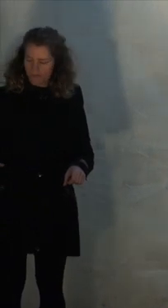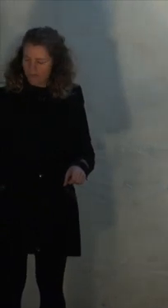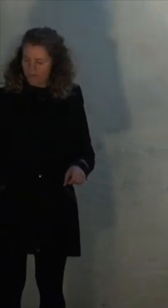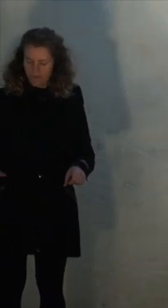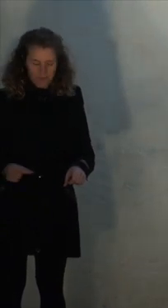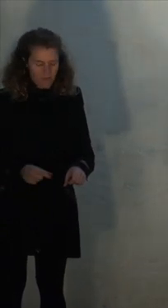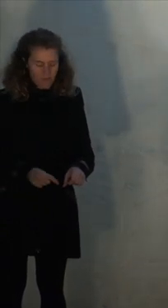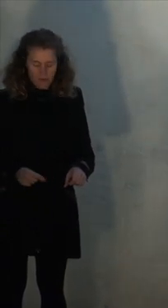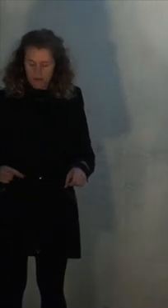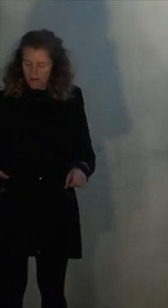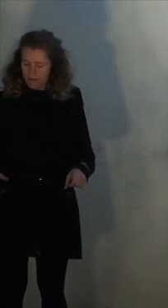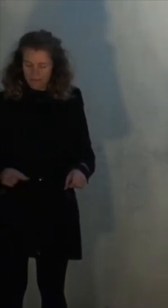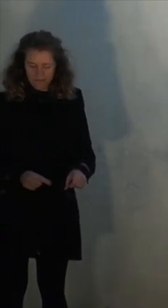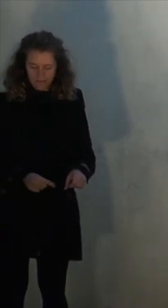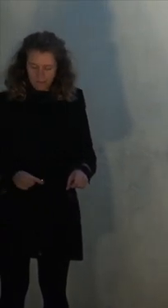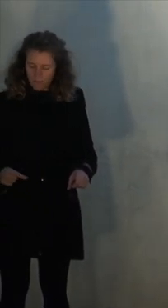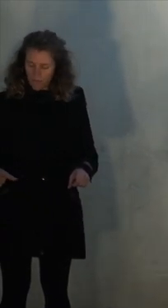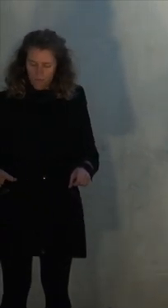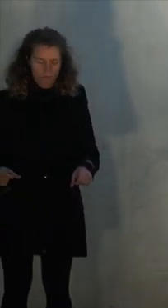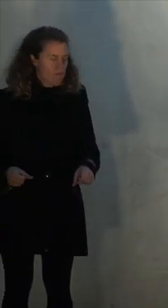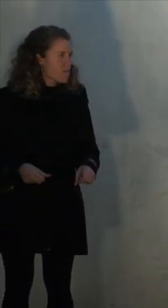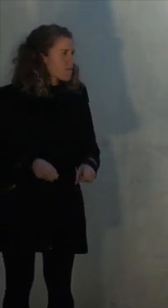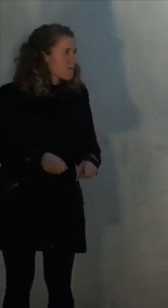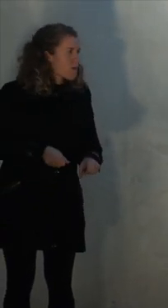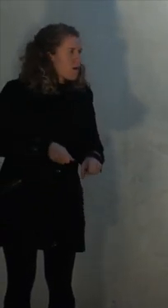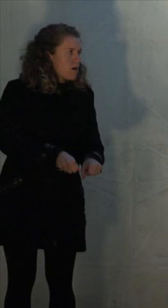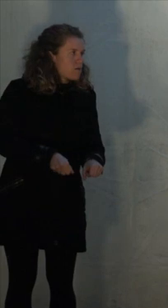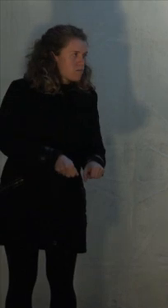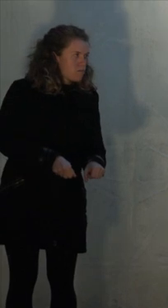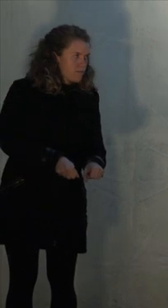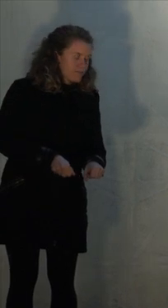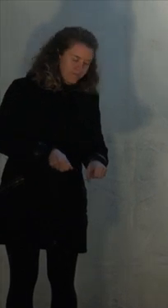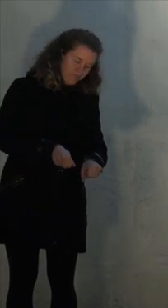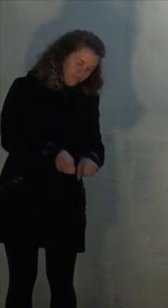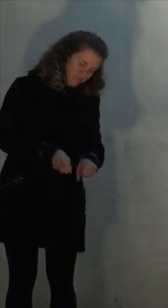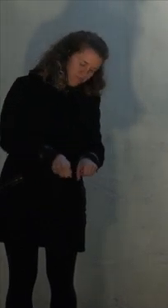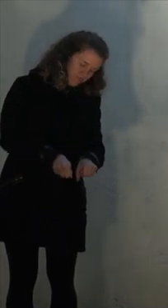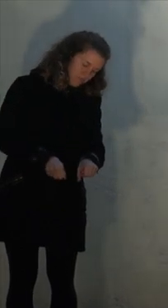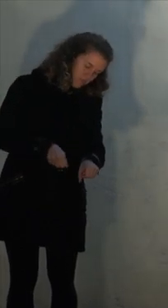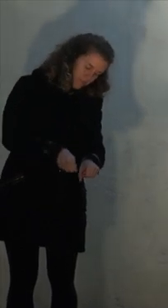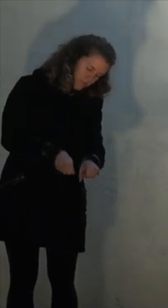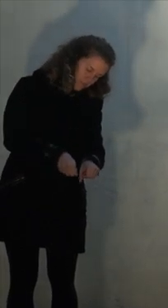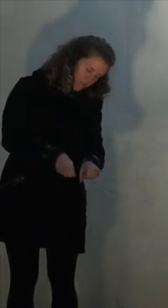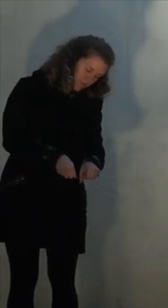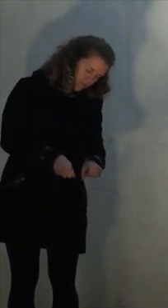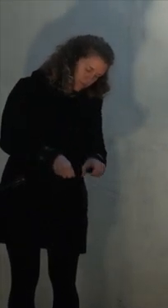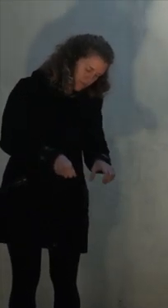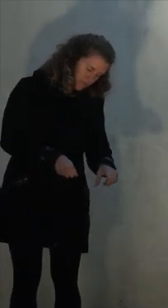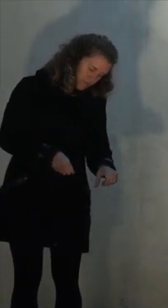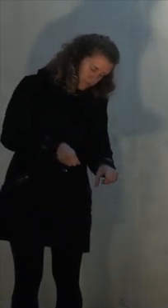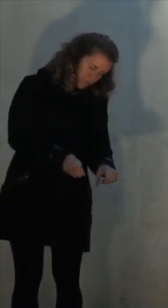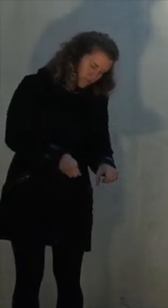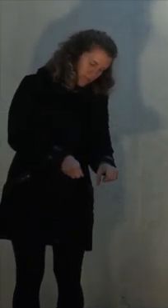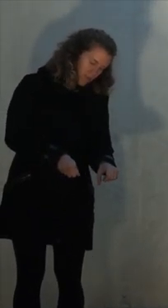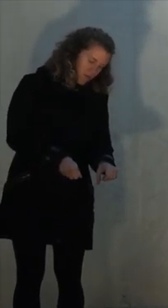nuevas. Bueno, usted ya sabe que yo no tengo ningún problema por quedarme hasta más tarde si hay trabajo.